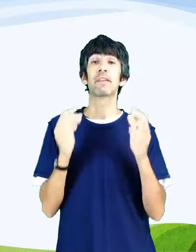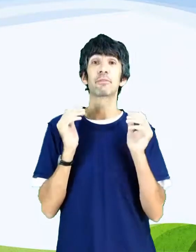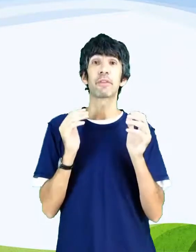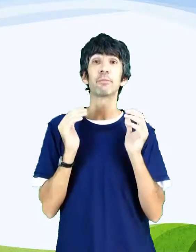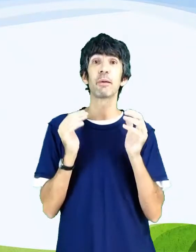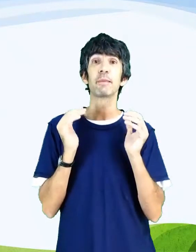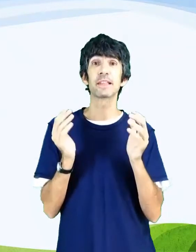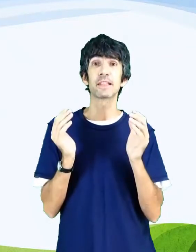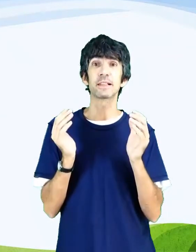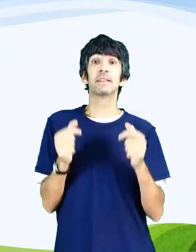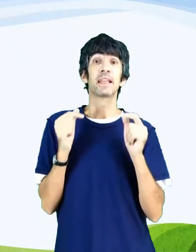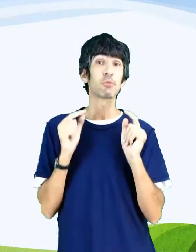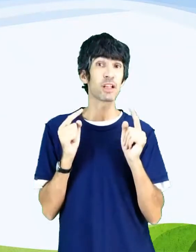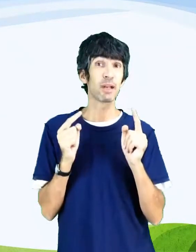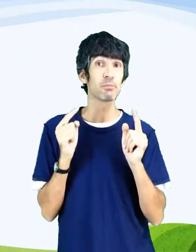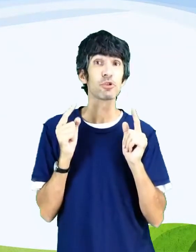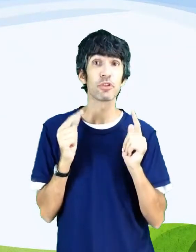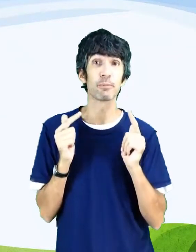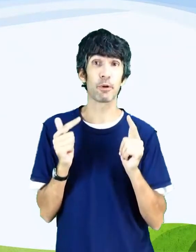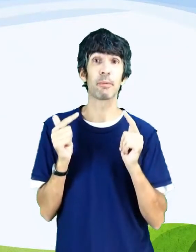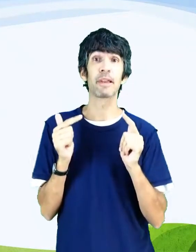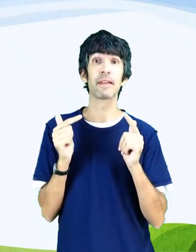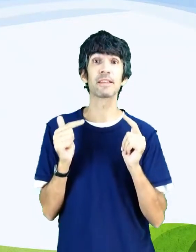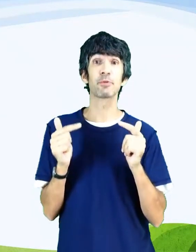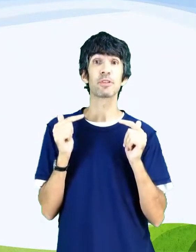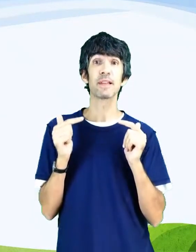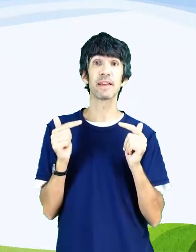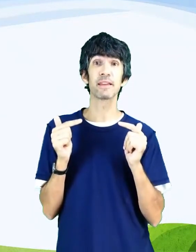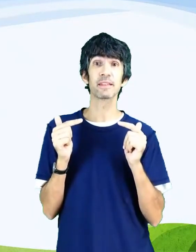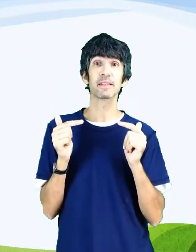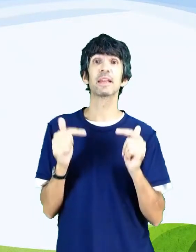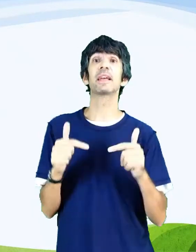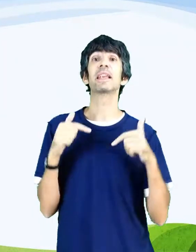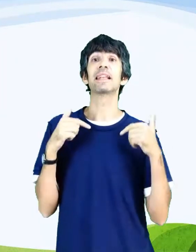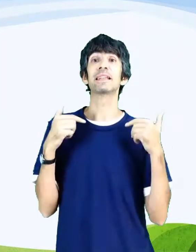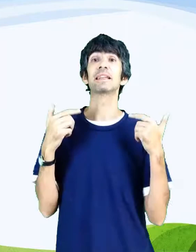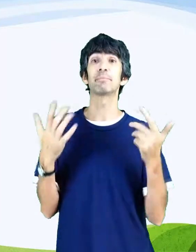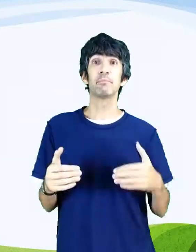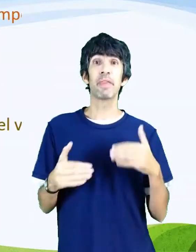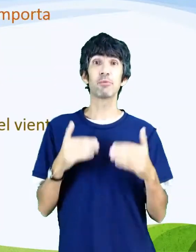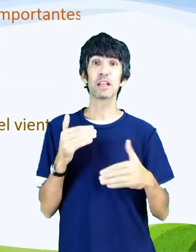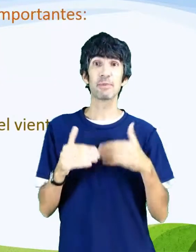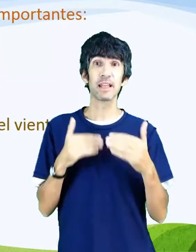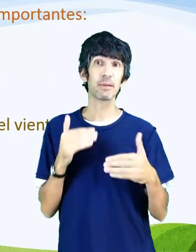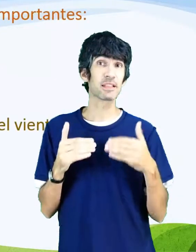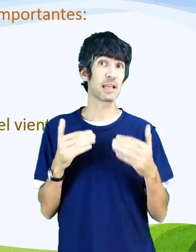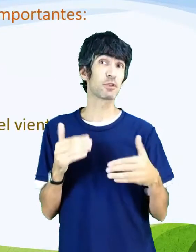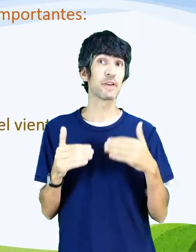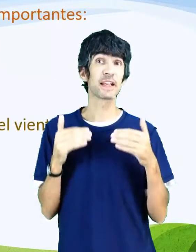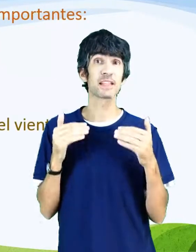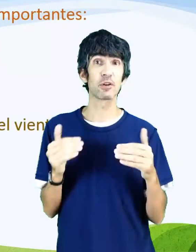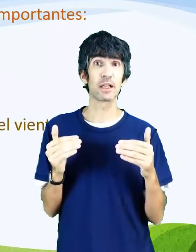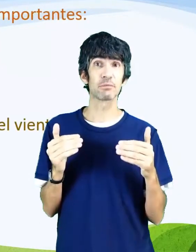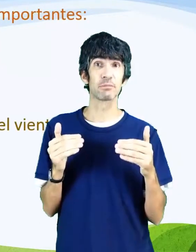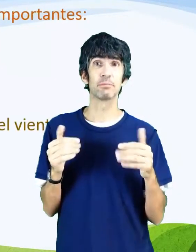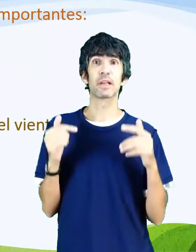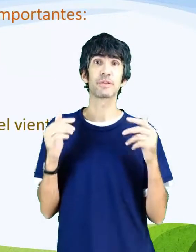La información probabilística. Tenemos que hablar mucho de probabilidades y posibilidades en el tiempo. Medimos las variables atmosféricas ahora.